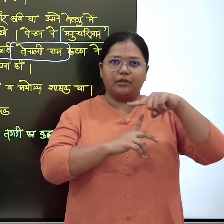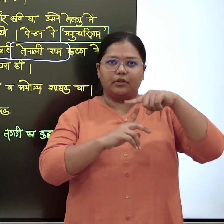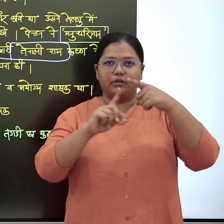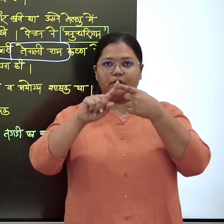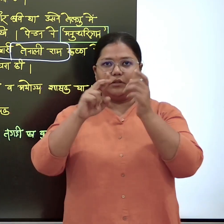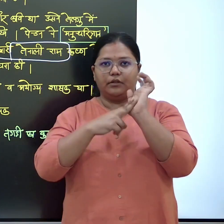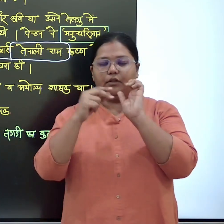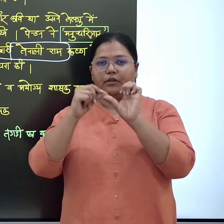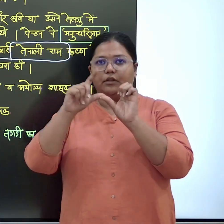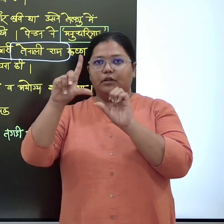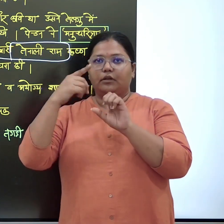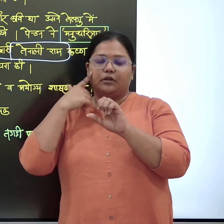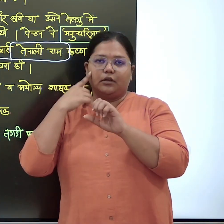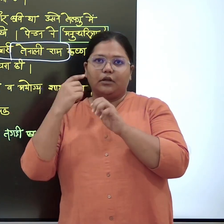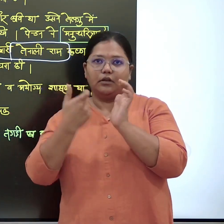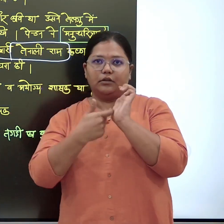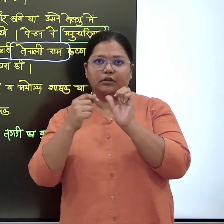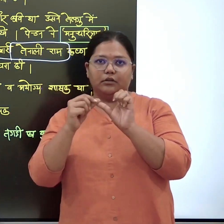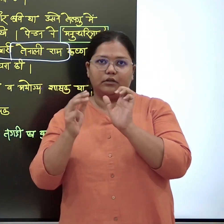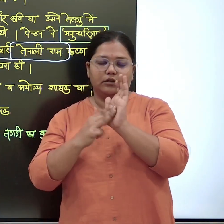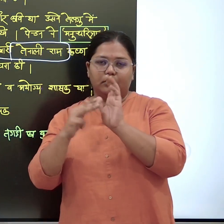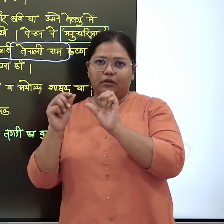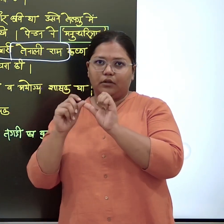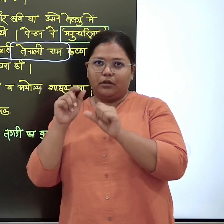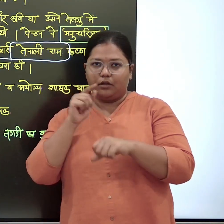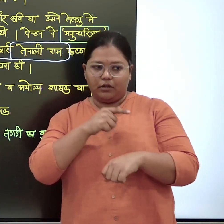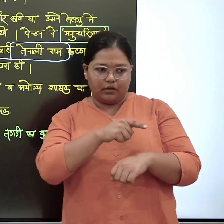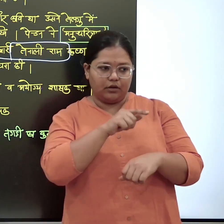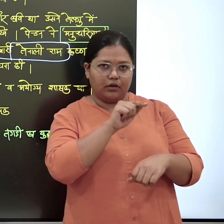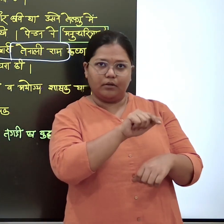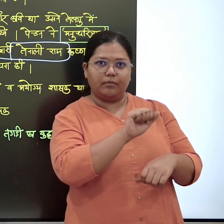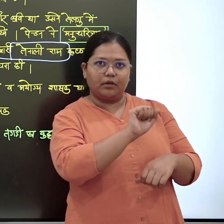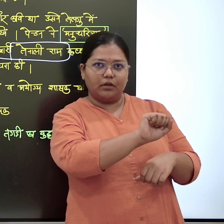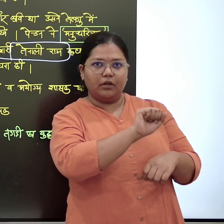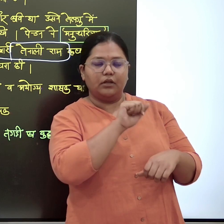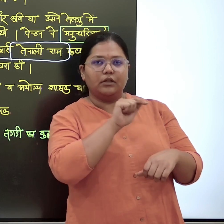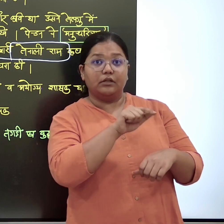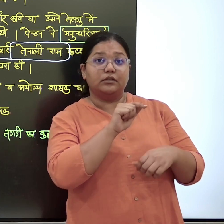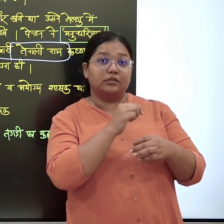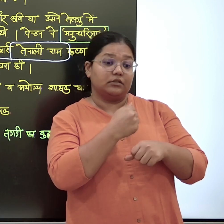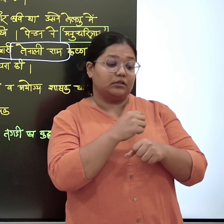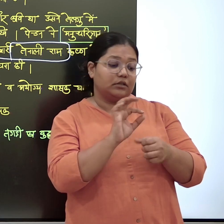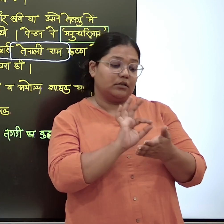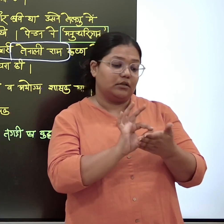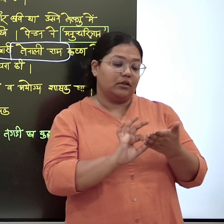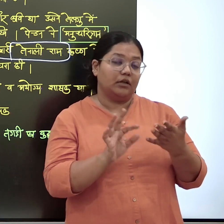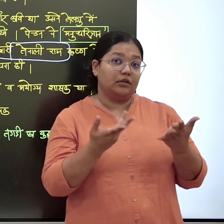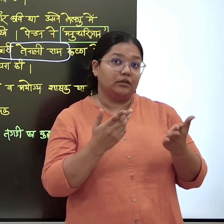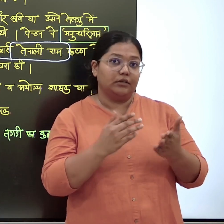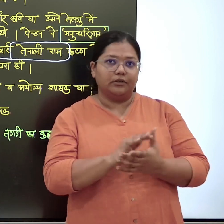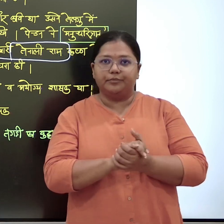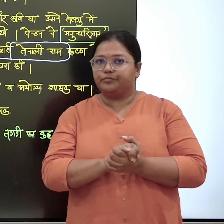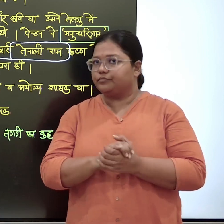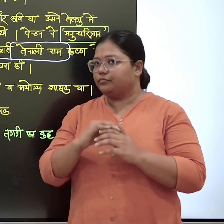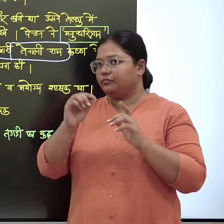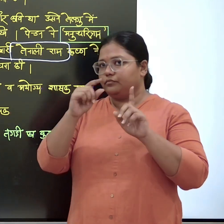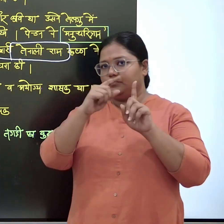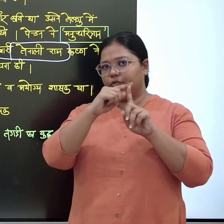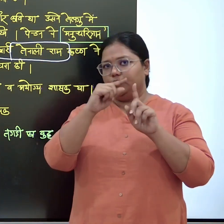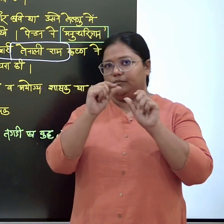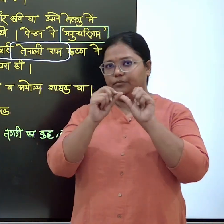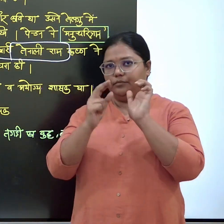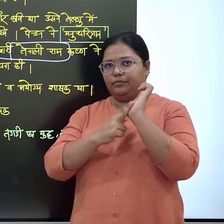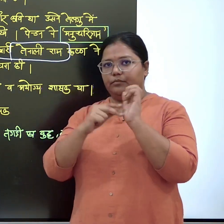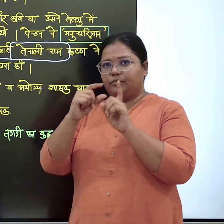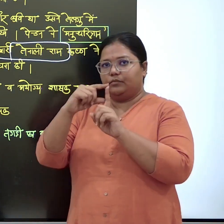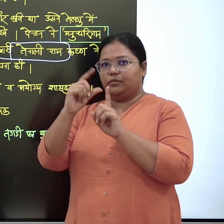पांडुरंग महात्य की रचना की थी। पांडुरंग महात्य की रचना की थी, ध्यान से लिखना, तेनाली रामा